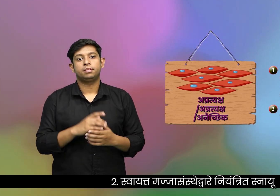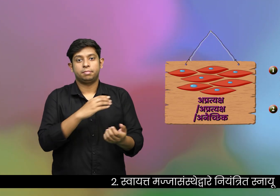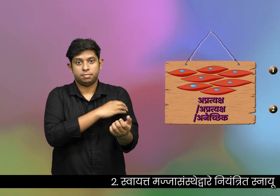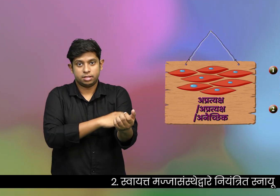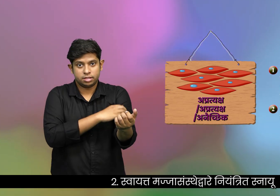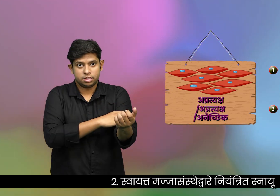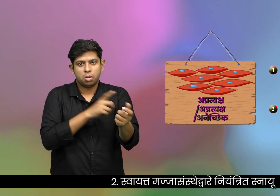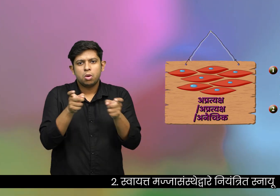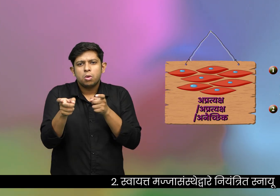दुसरा, स्वायत्त